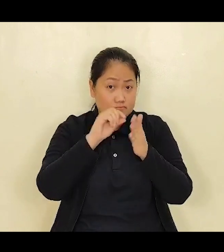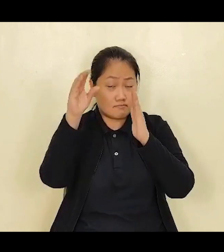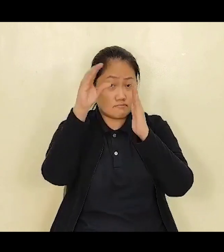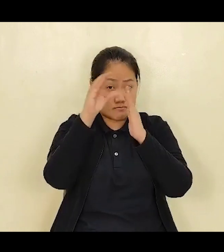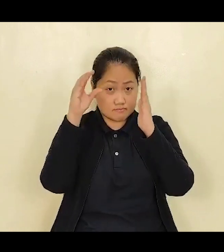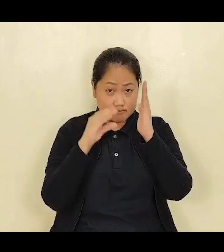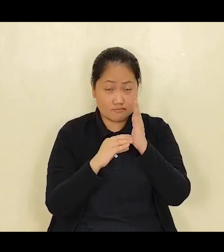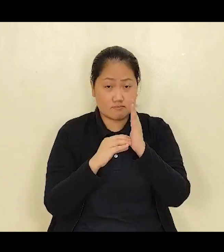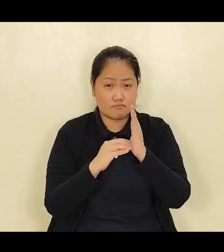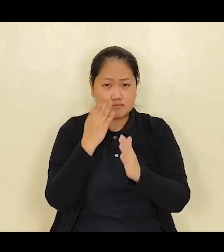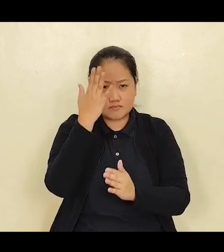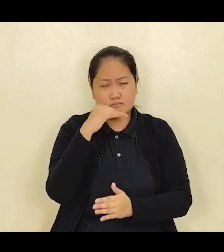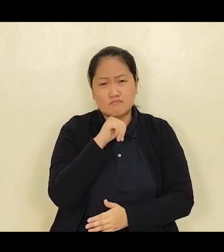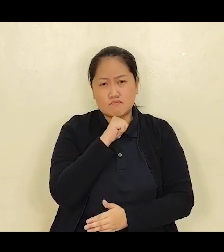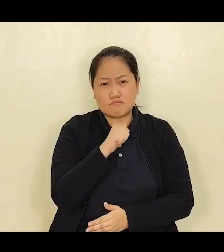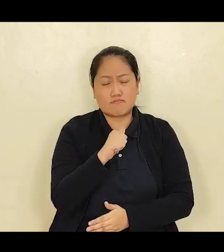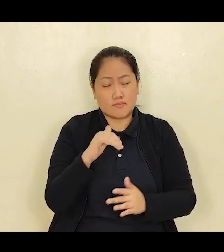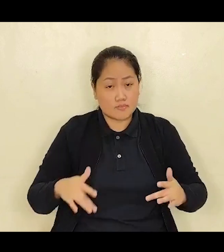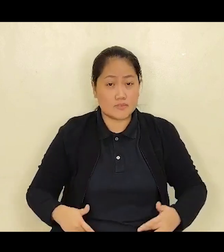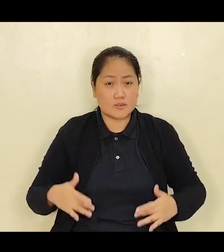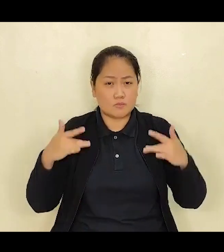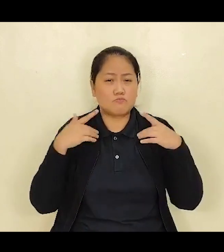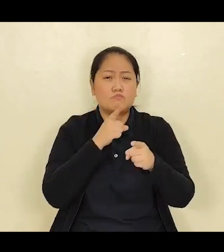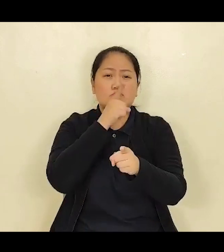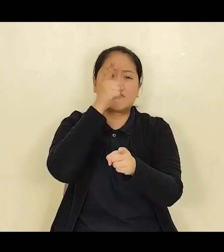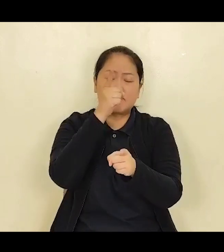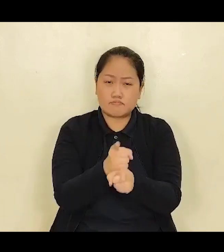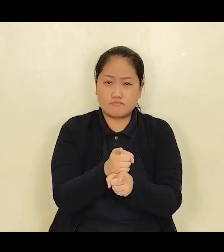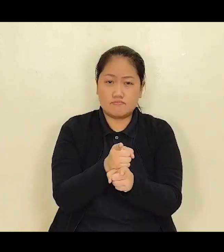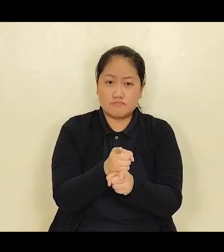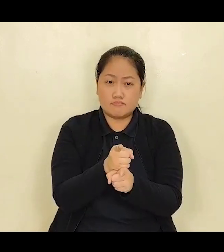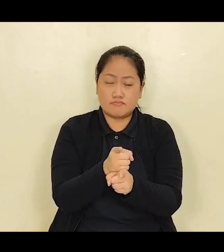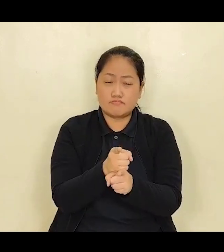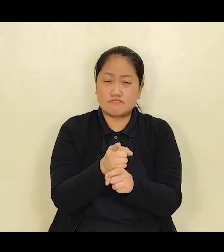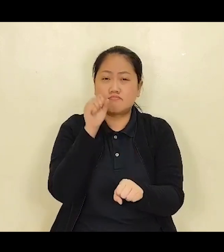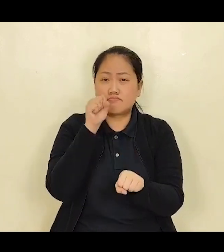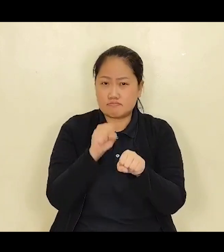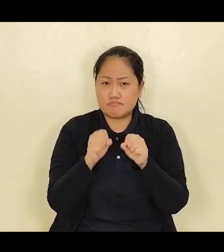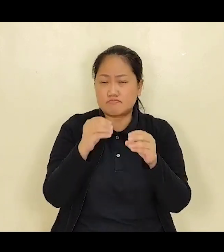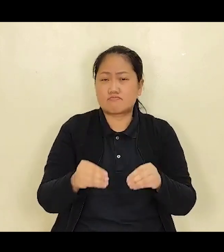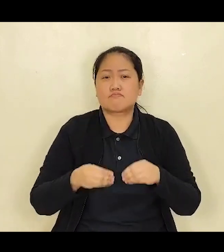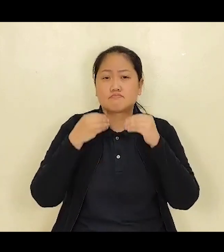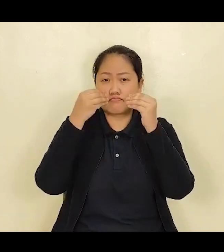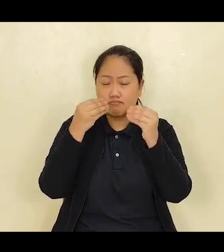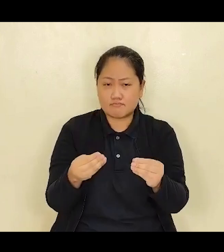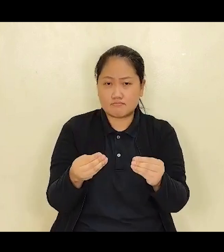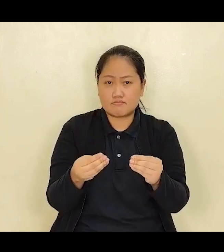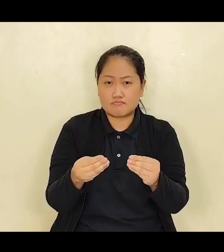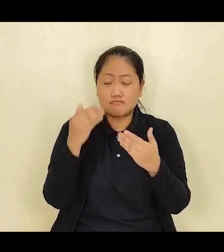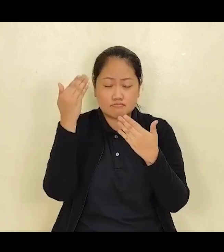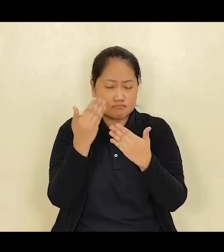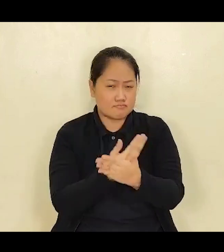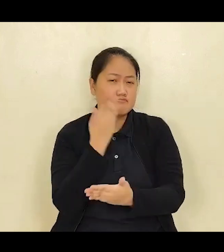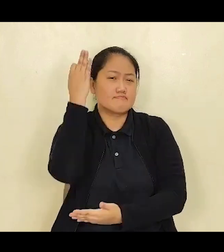saligang batas, bakit hindi natin muna ito isabuhay na tapat? Nang sa gayon, mabibigyan